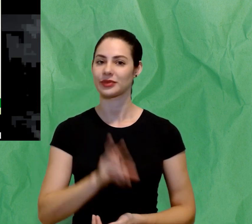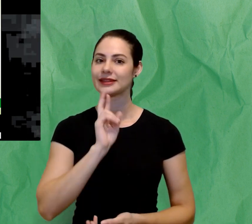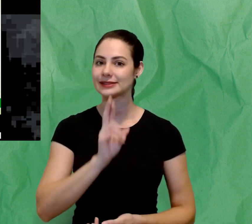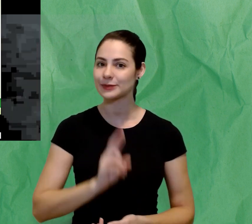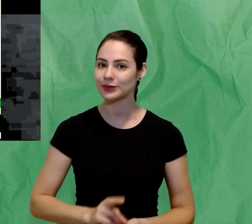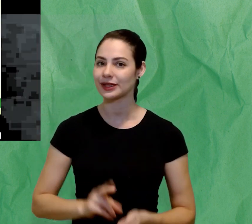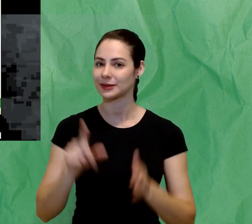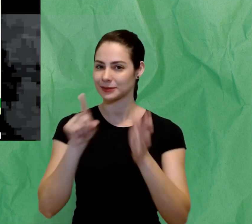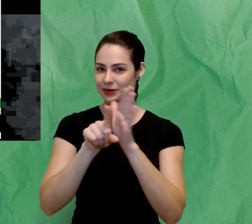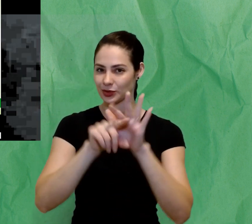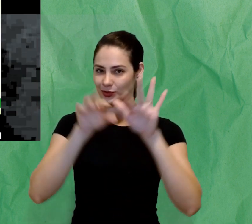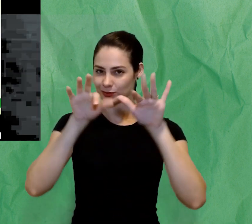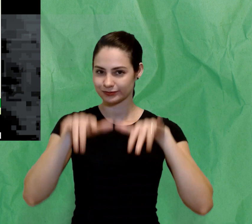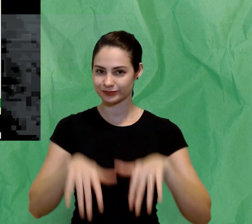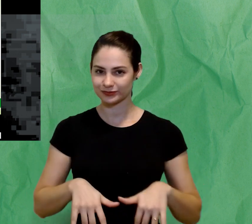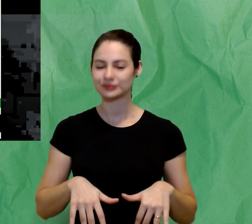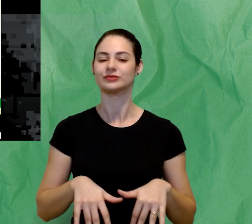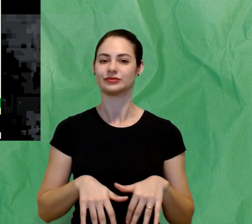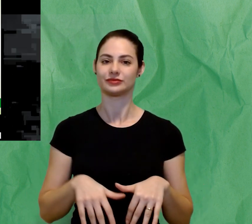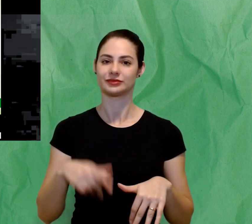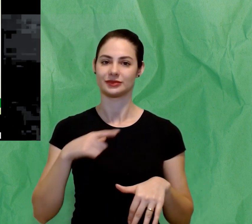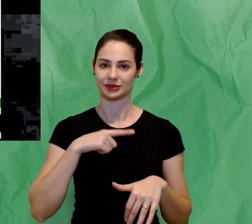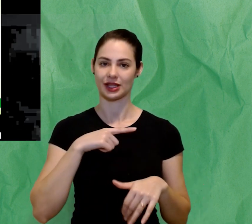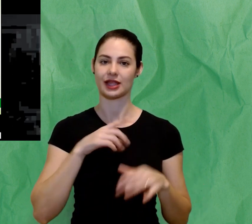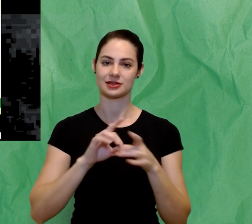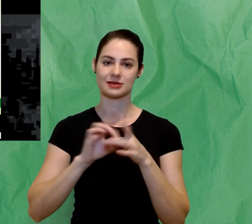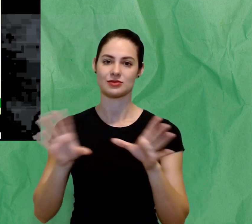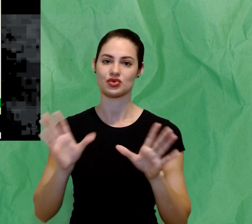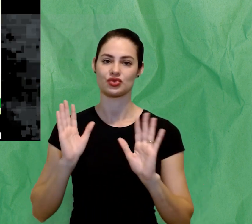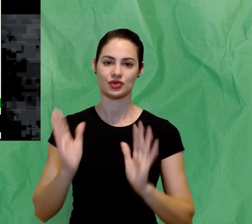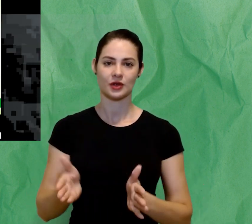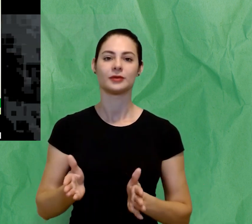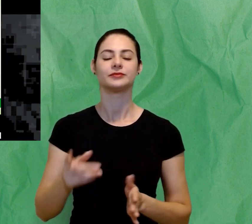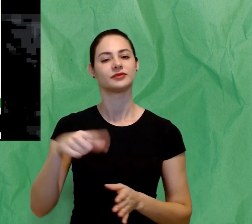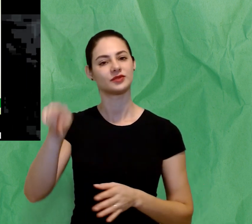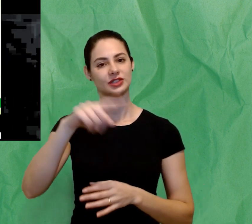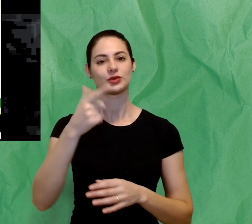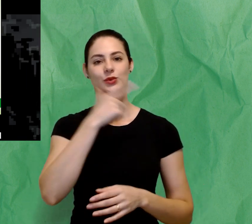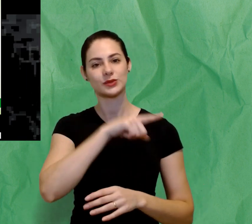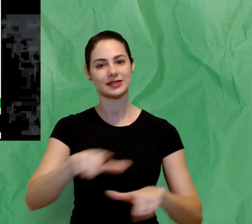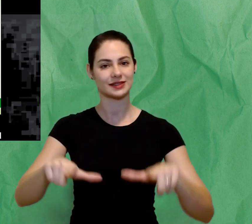responder o questionário, que está disposto na sala virtual para